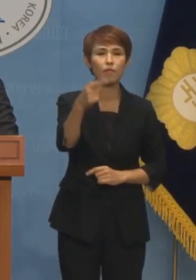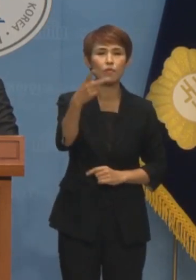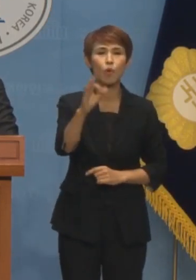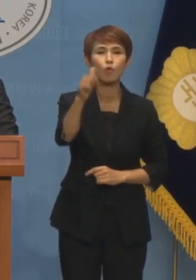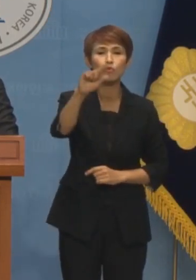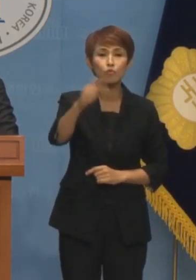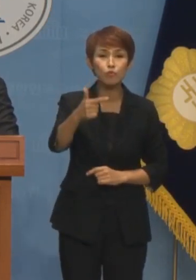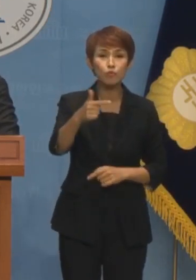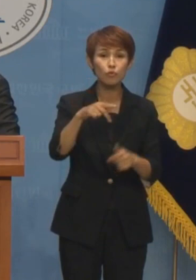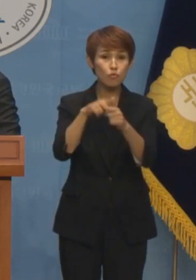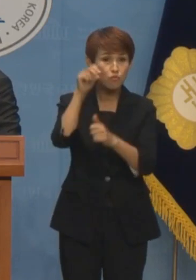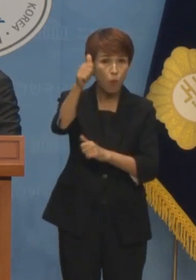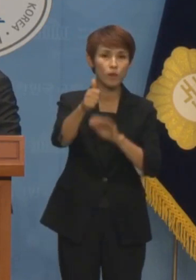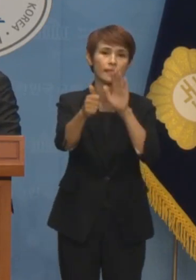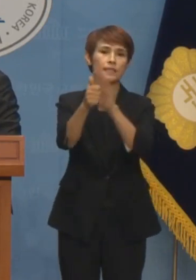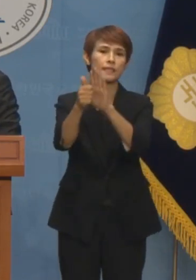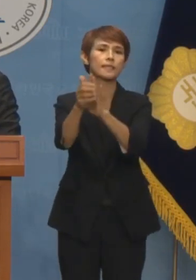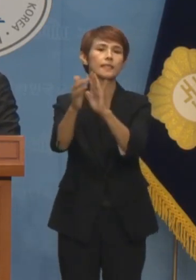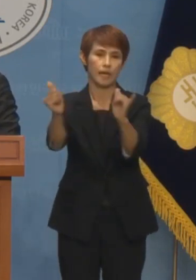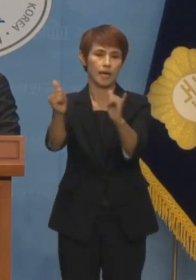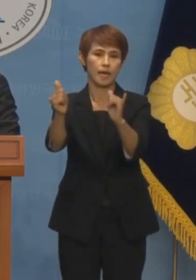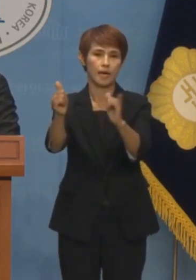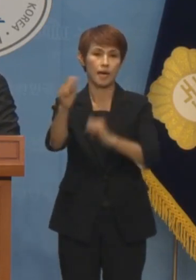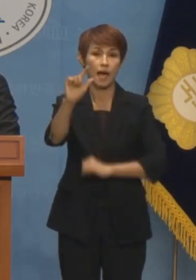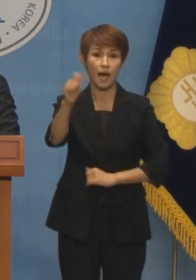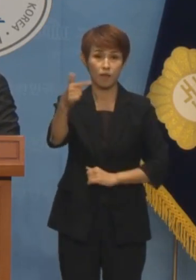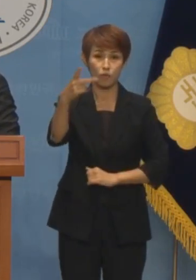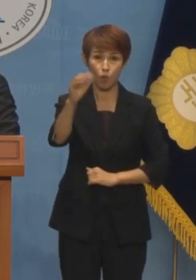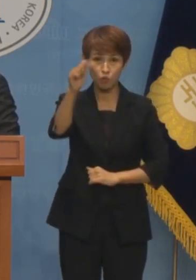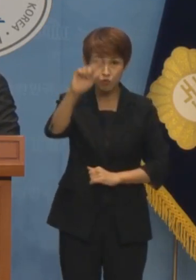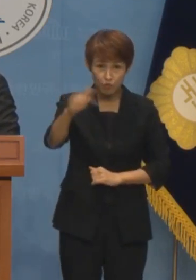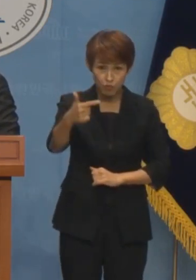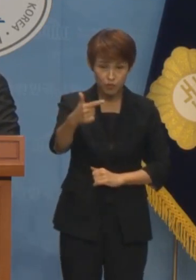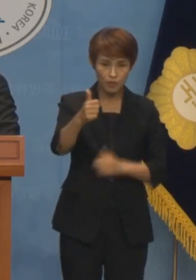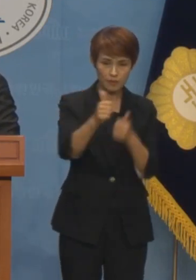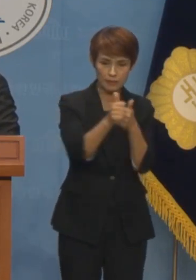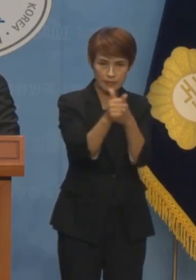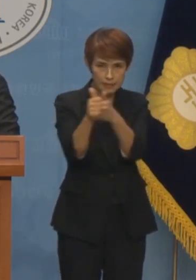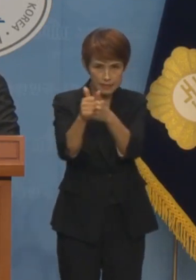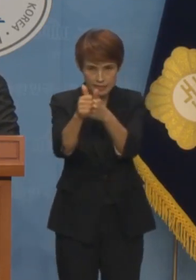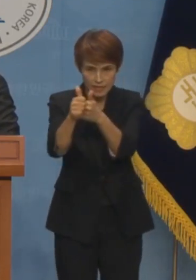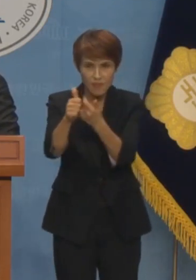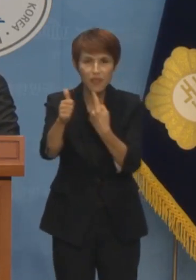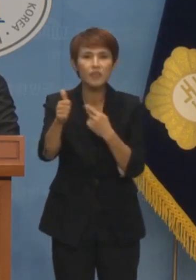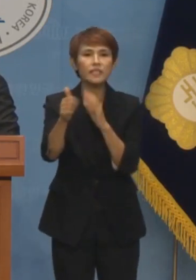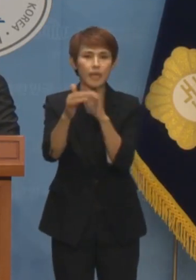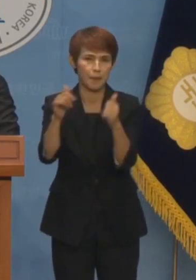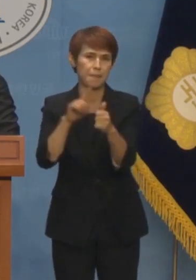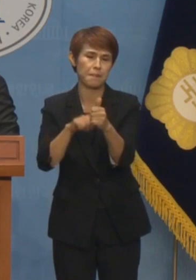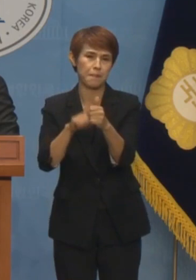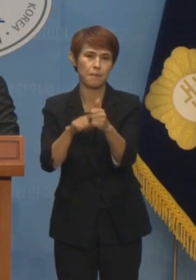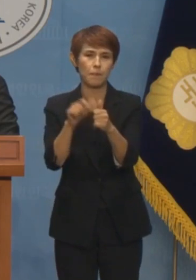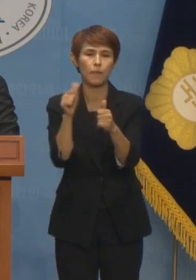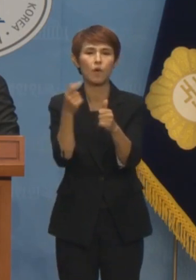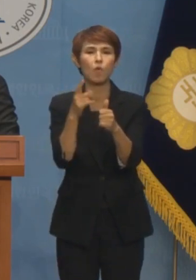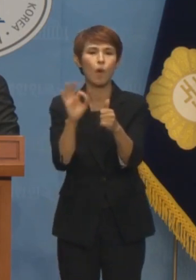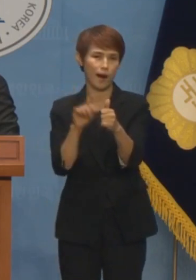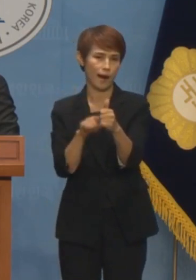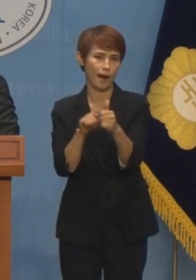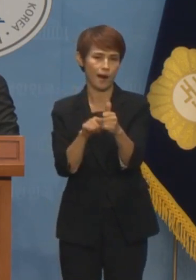전부터 지지해왔고 한동훈 후보를 에스코트를 하는 등 총선 때부터 같이 활동했던 인물로